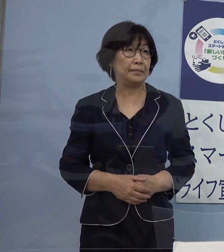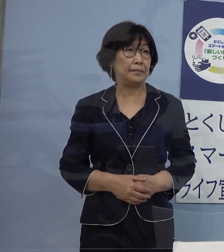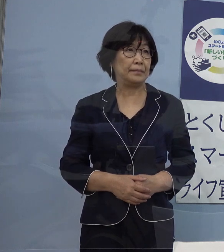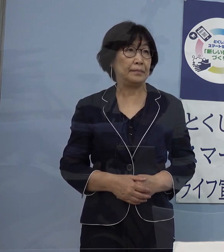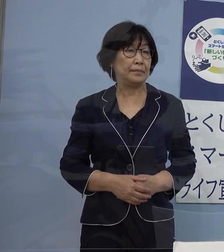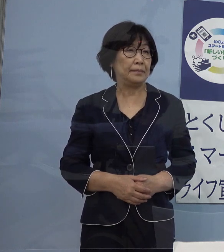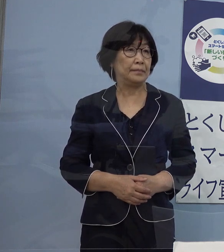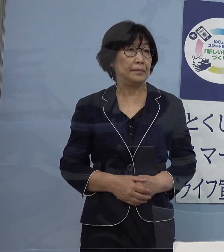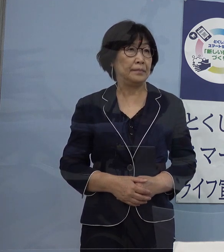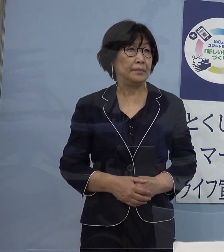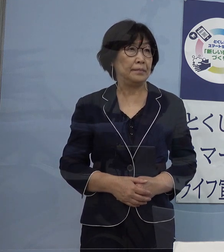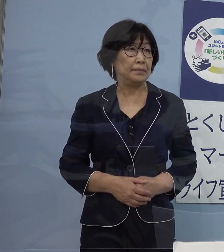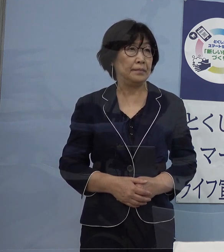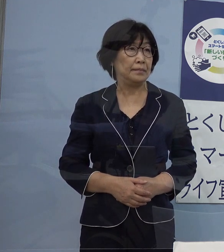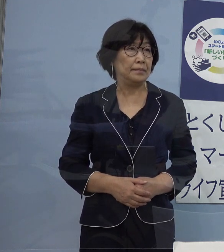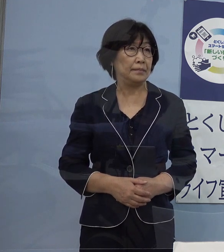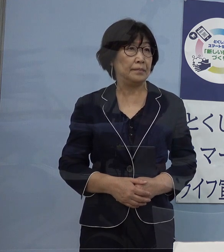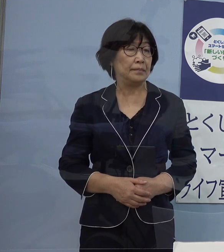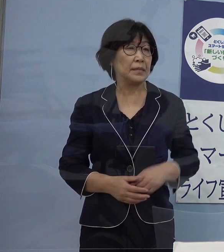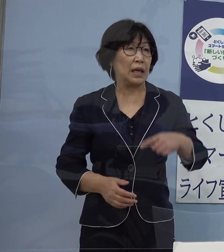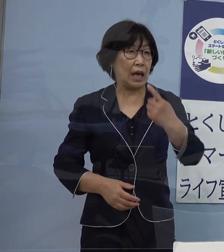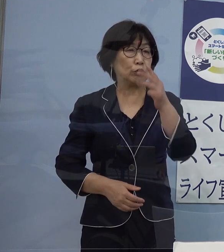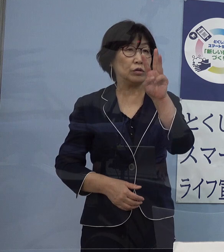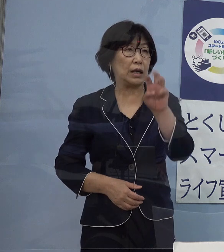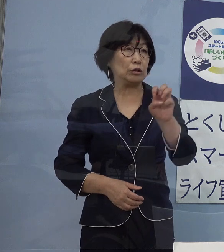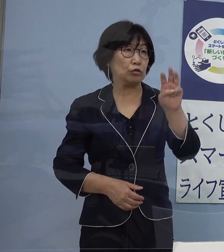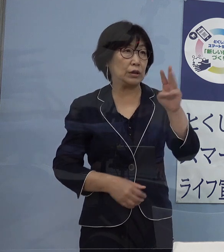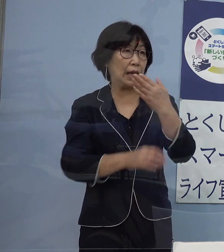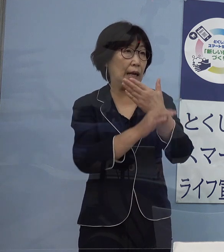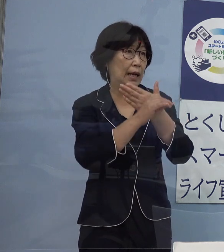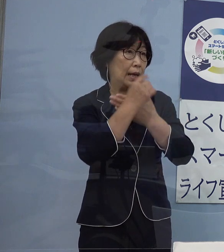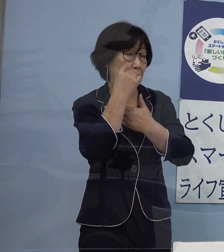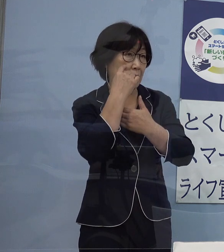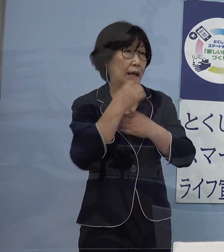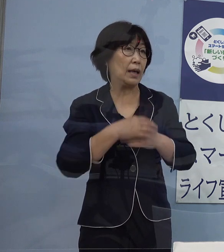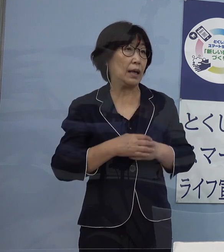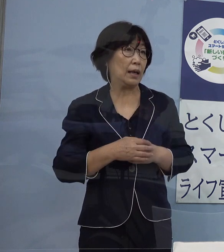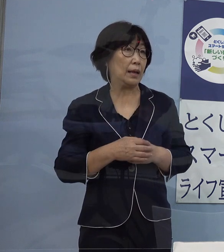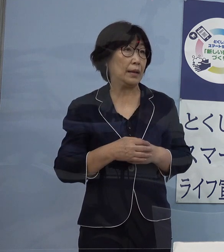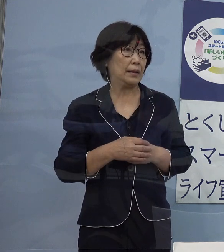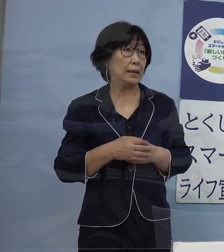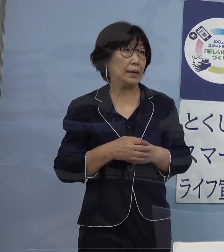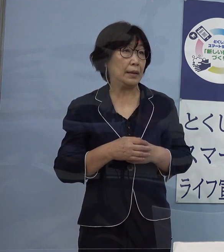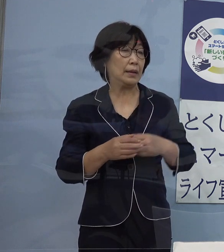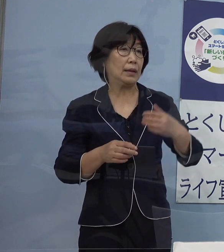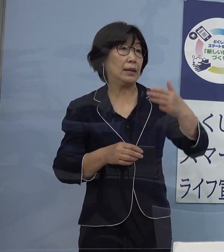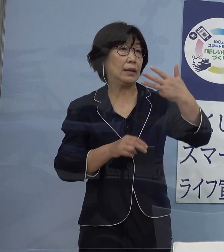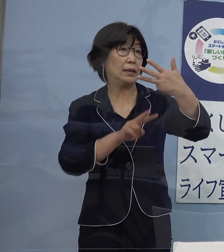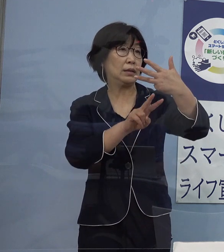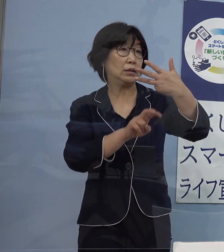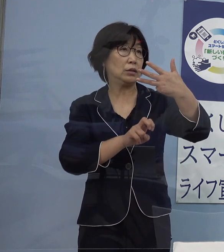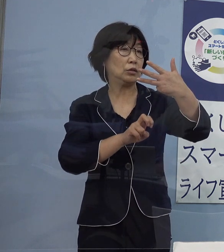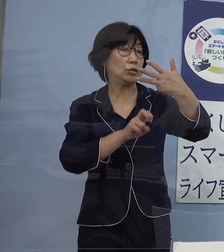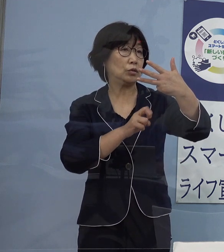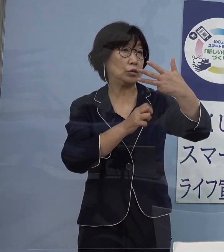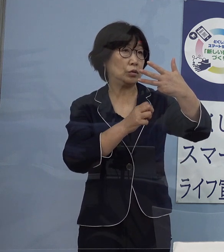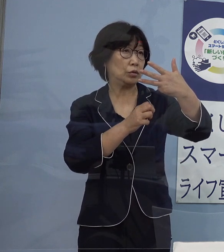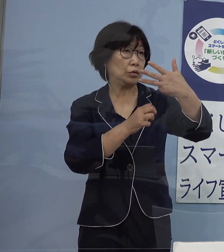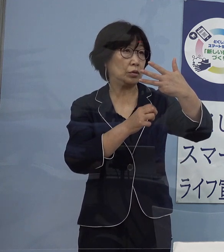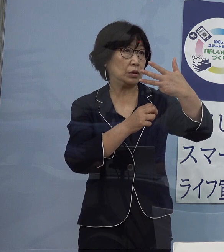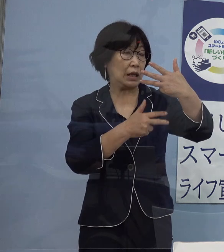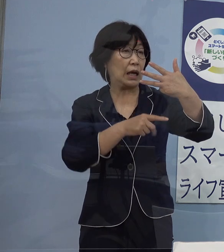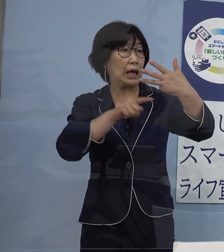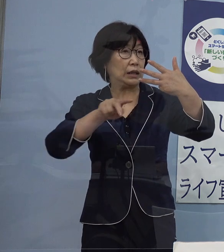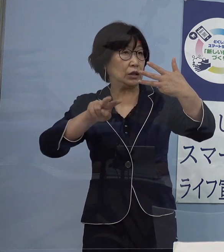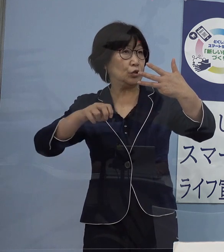ございます。133例目の方が、27から29日に訪れた飲食店は、はい、まあ、今